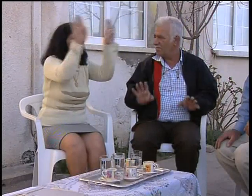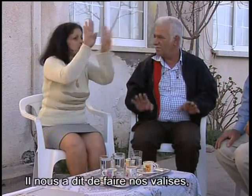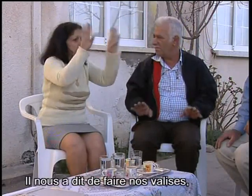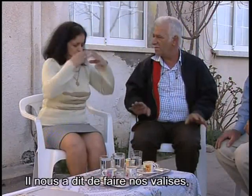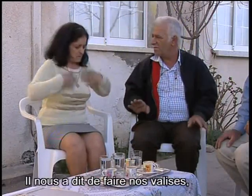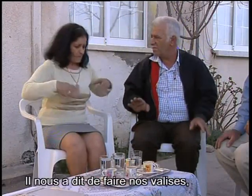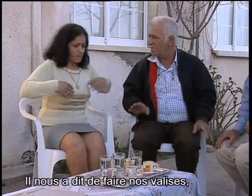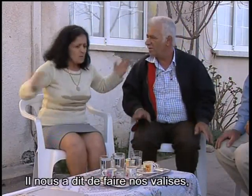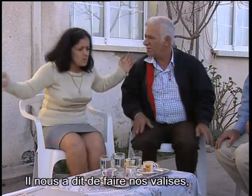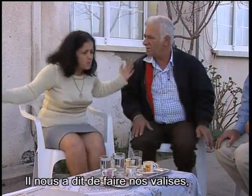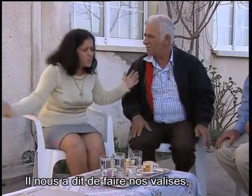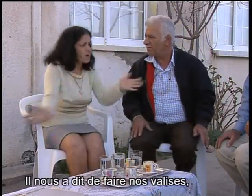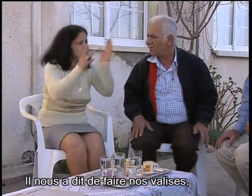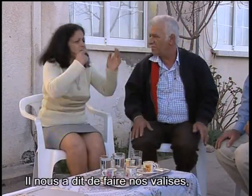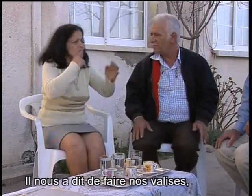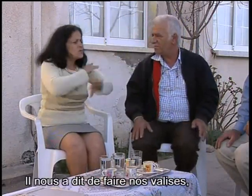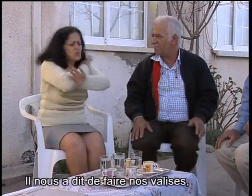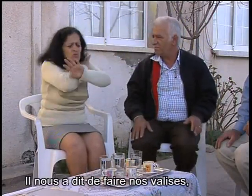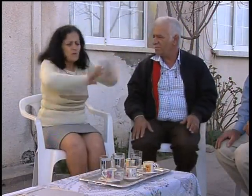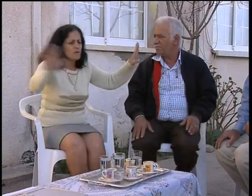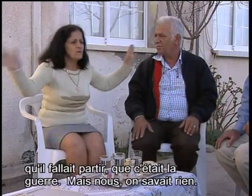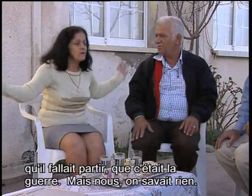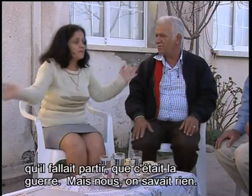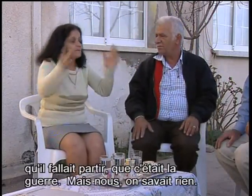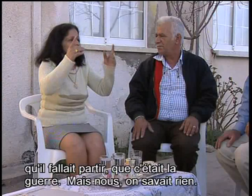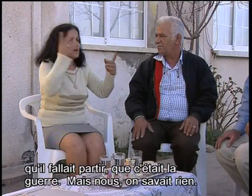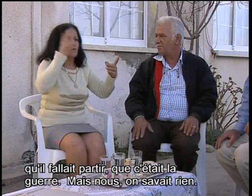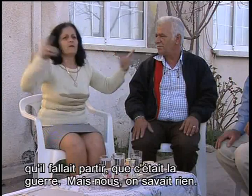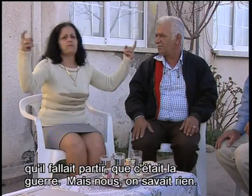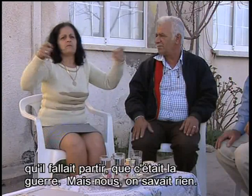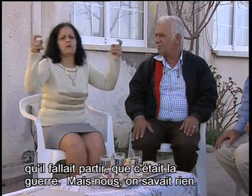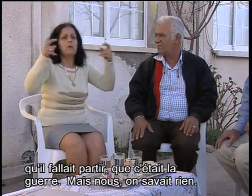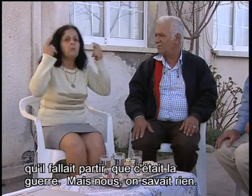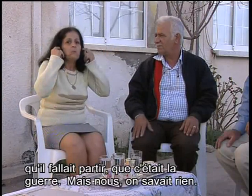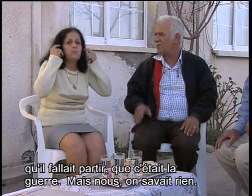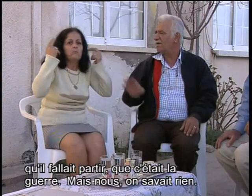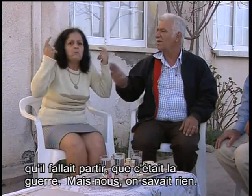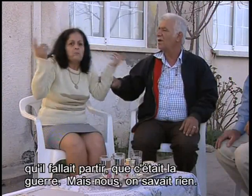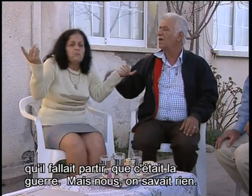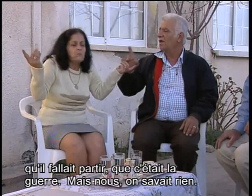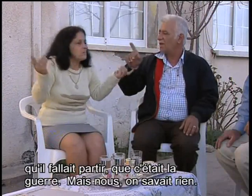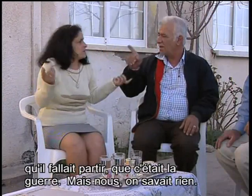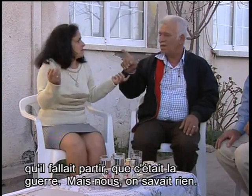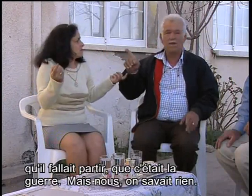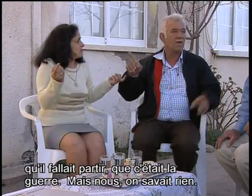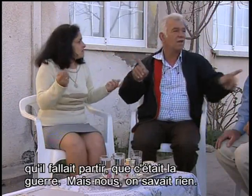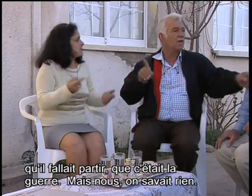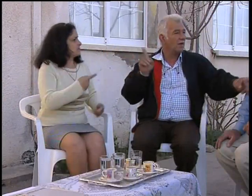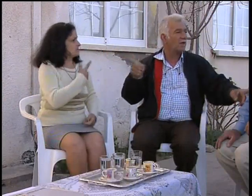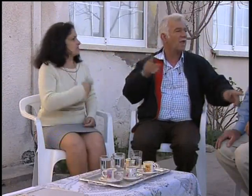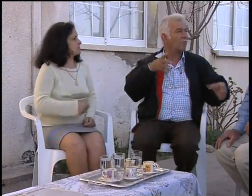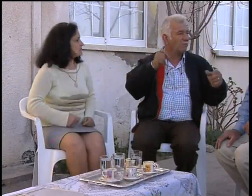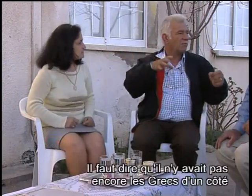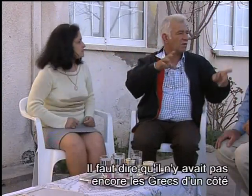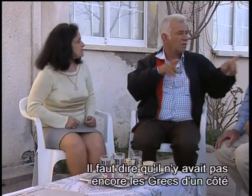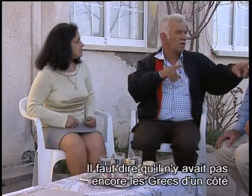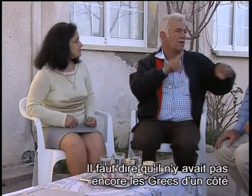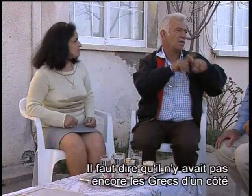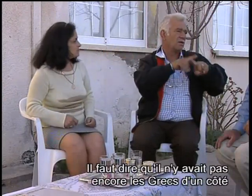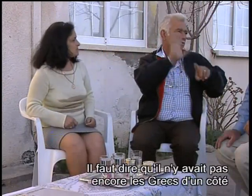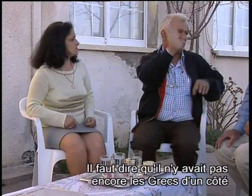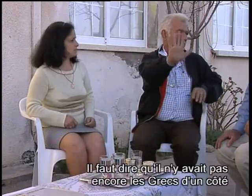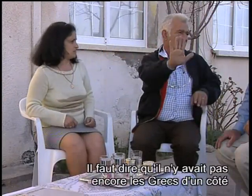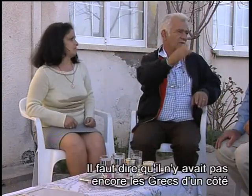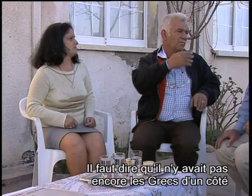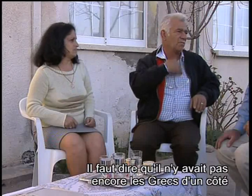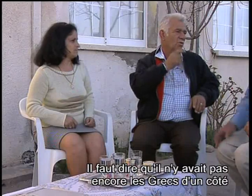fermer. Il nous a dit de rassembler nos affaires, de faire nos valises, qu'il fallait partir, que c'était la guerre. Mais nous, on n'était au courant de rien. Attends. Ce qu'il faut